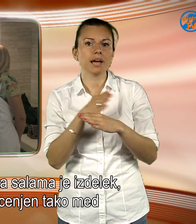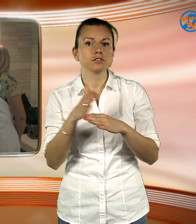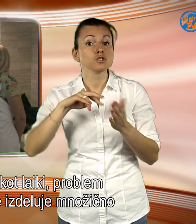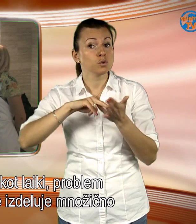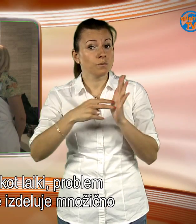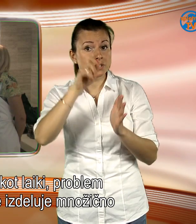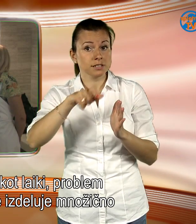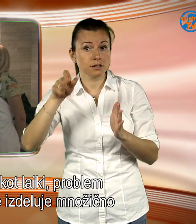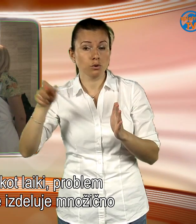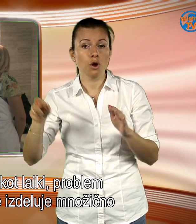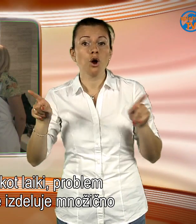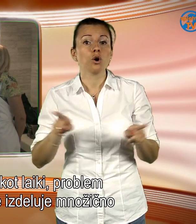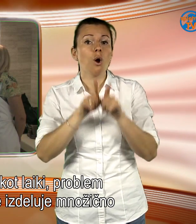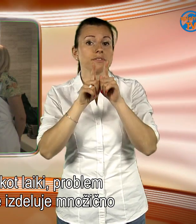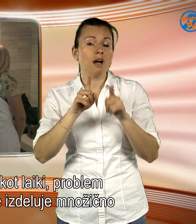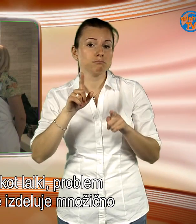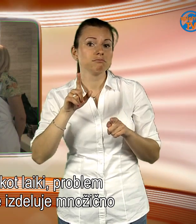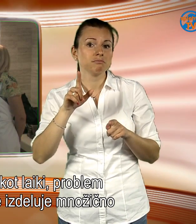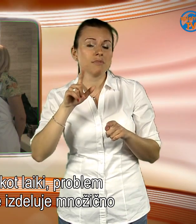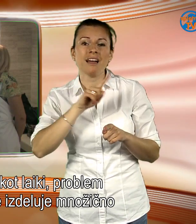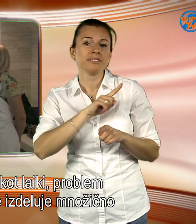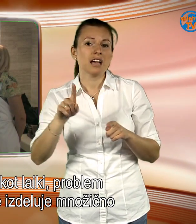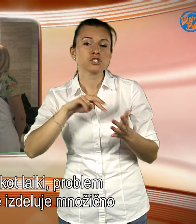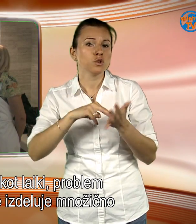izdeluje množično in ima butični značaj.